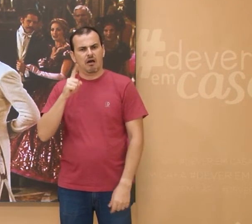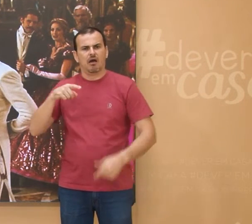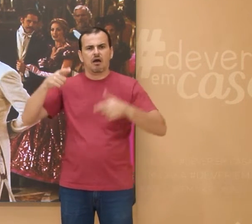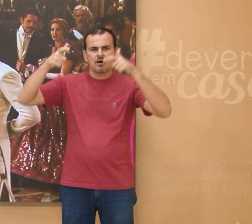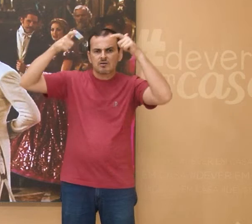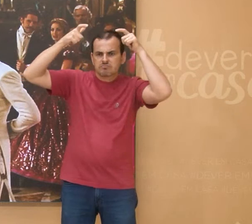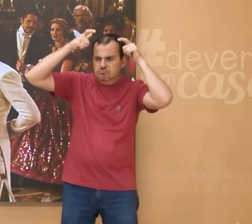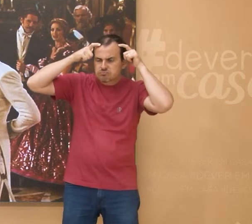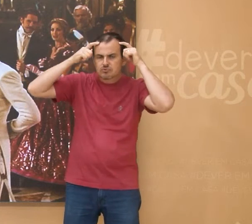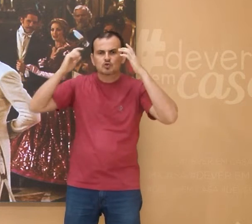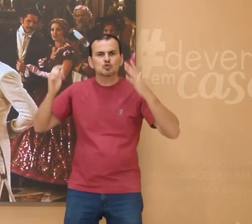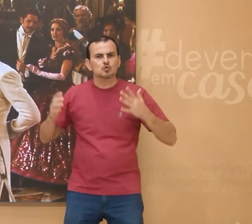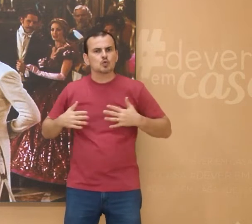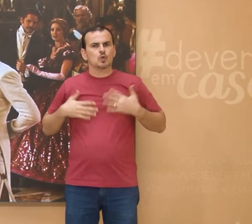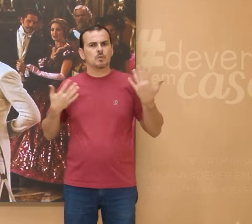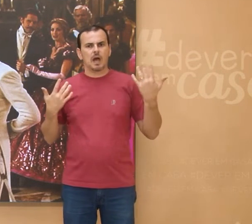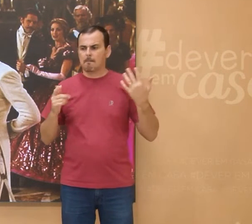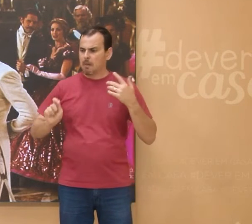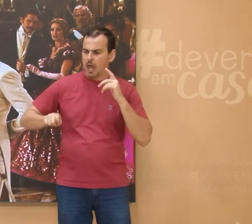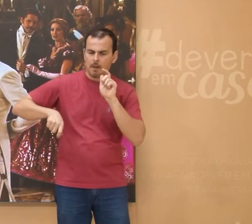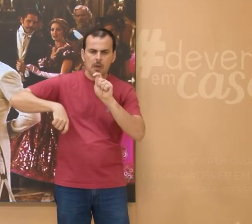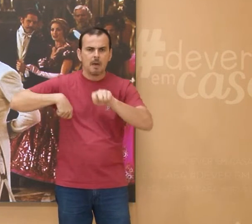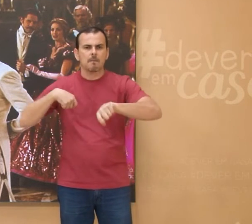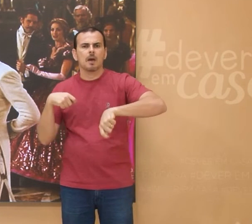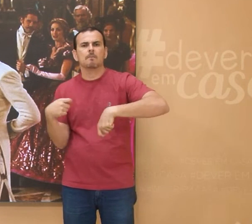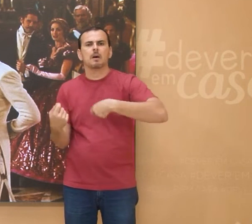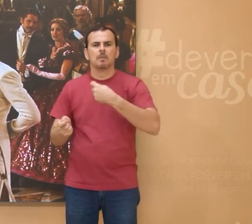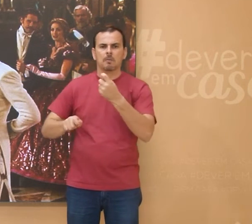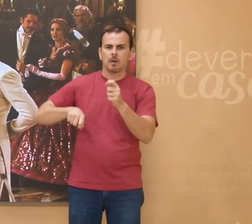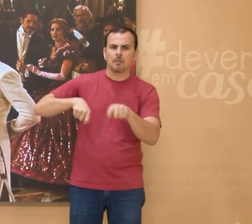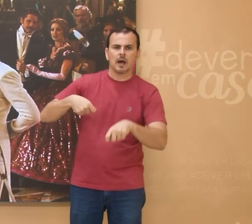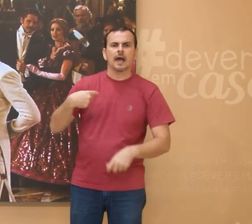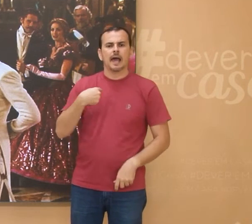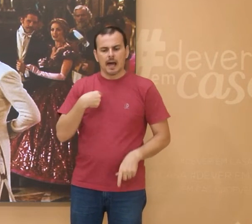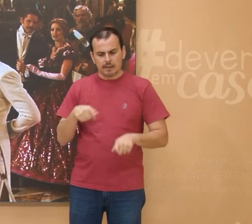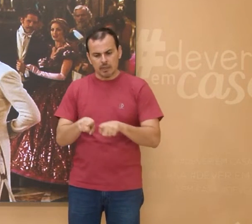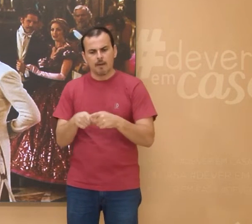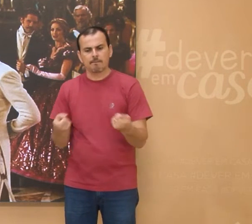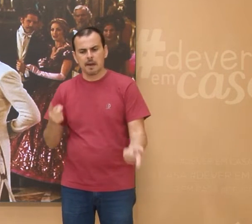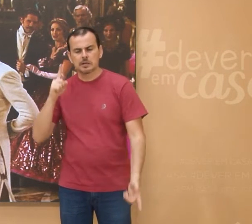E o príncipe surpreso sinalizou: Eu também sou surdo.